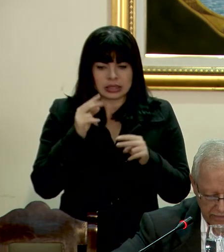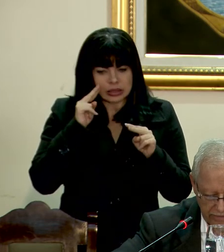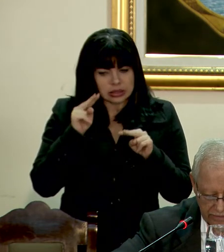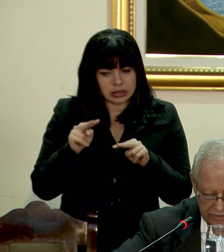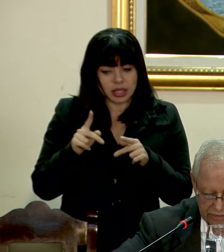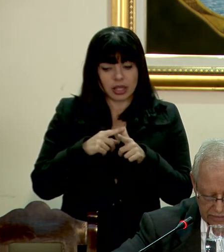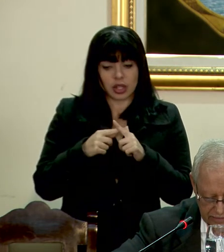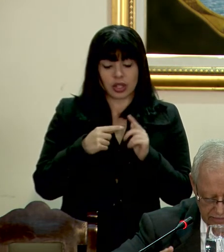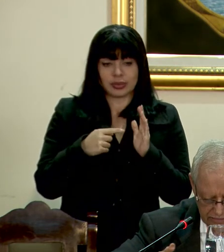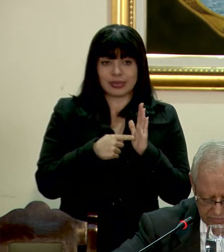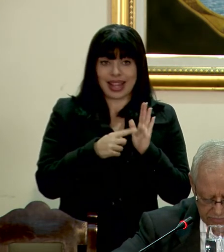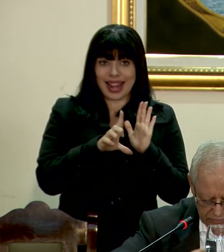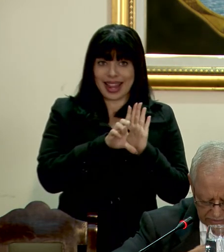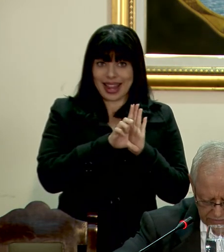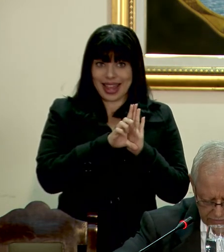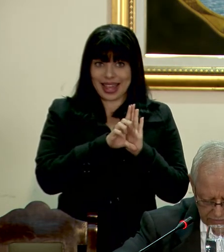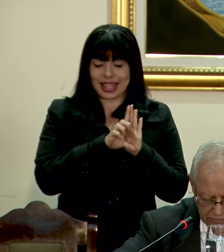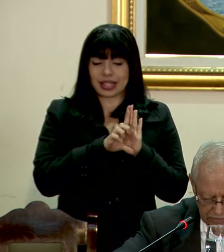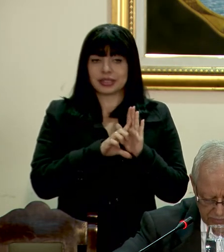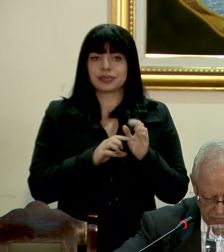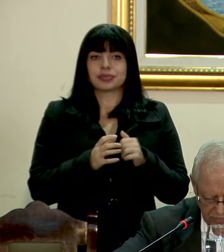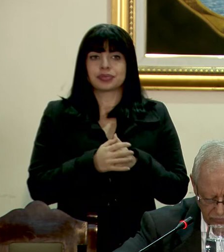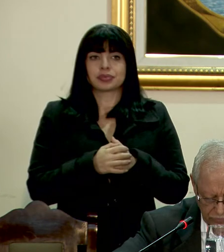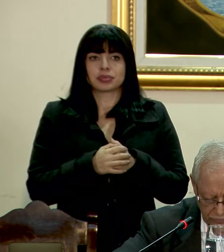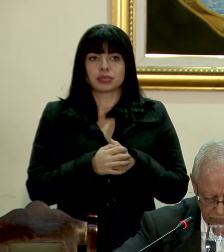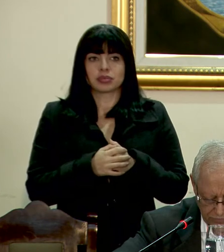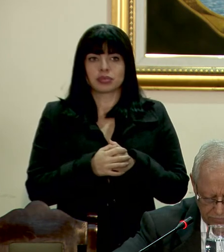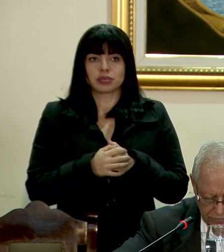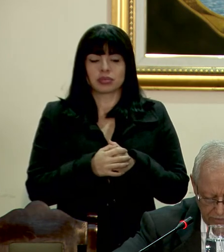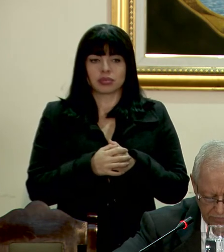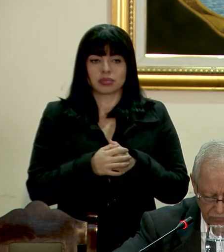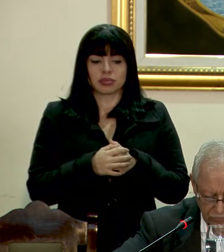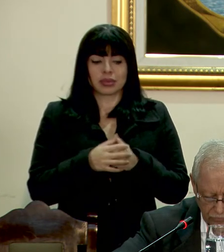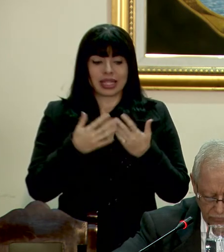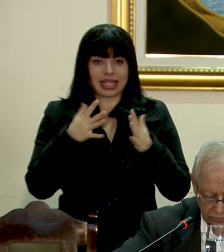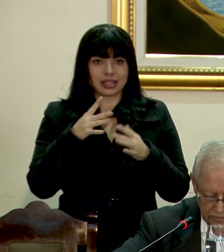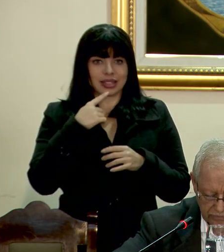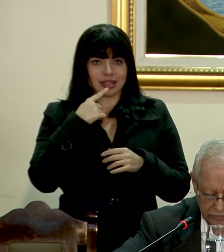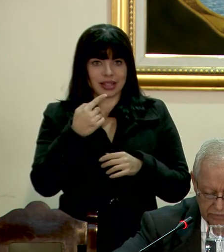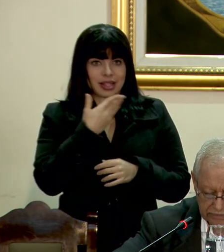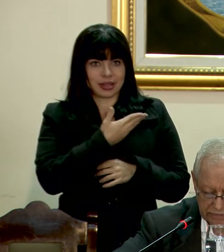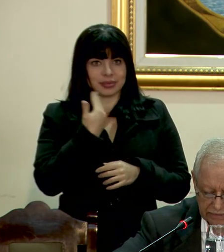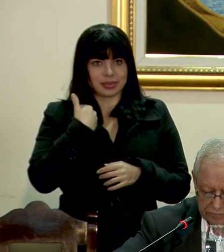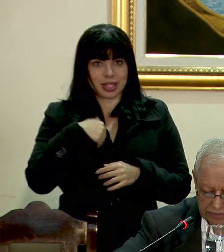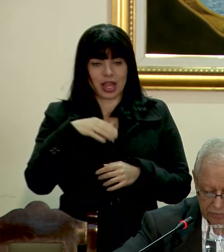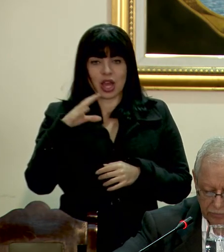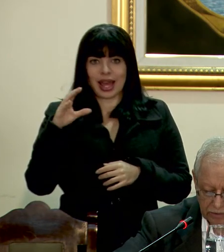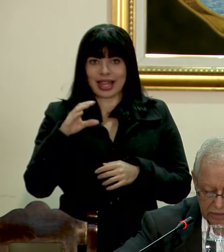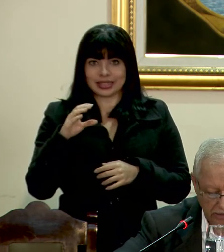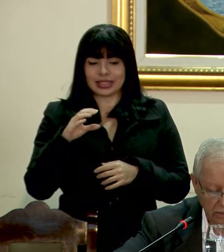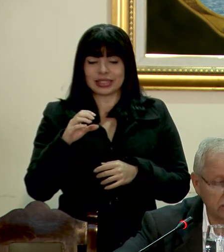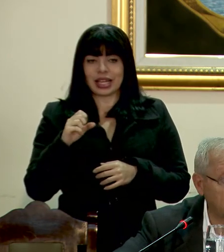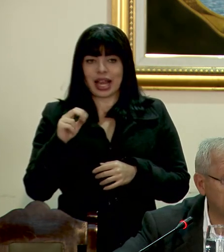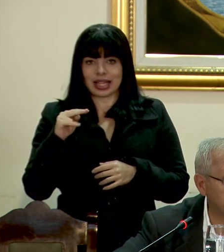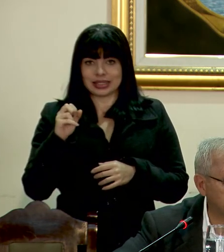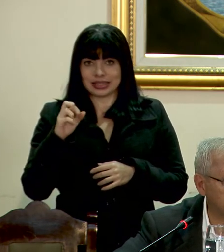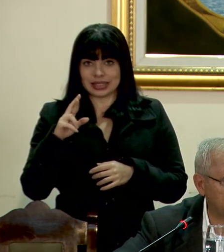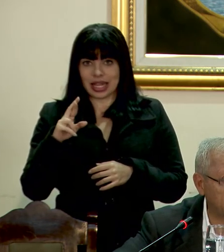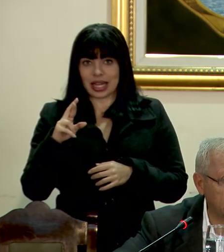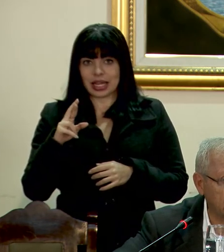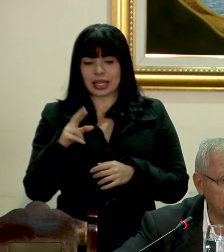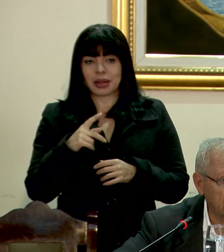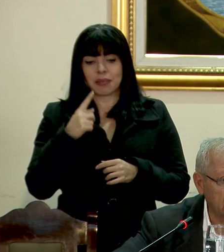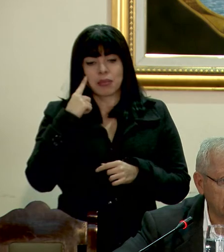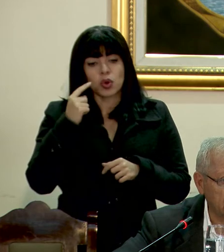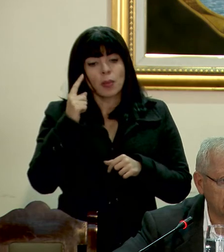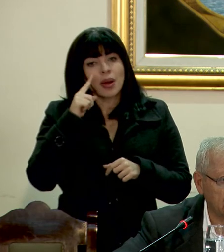esta ley que también mencionó el señor canciller para mejorar la lucha contra el